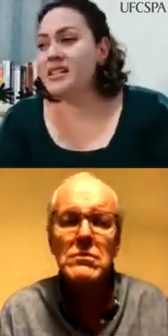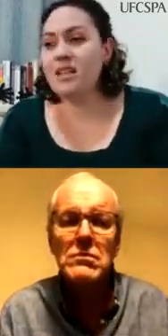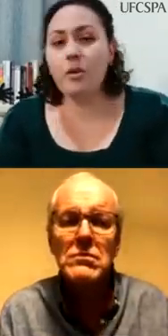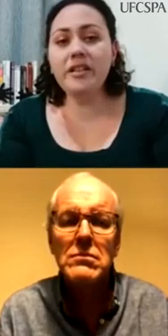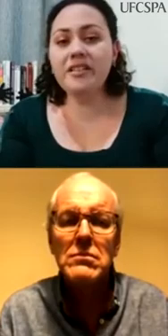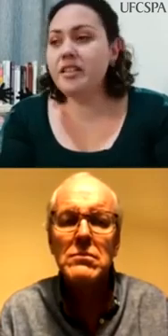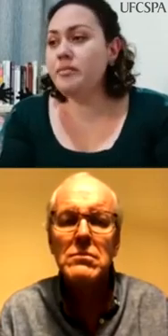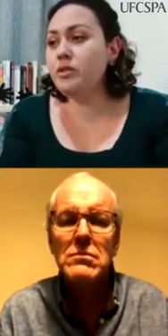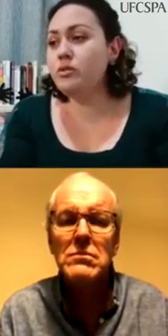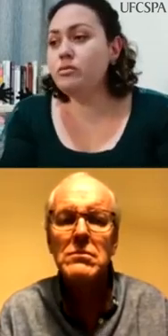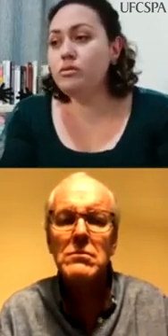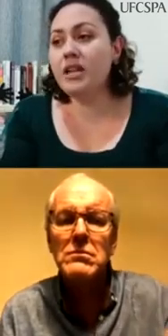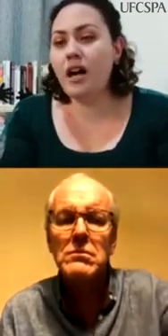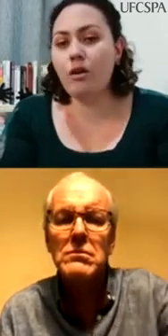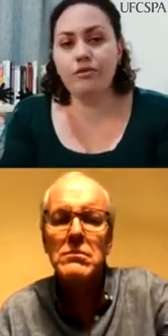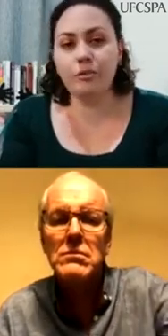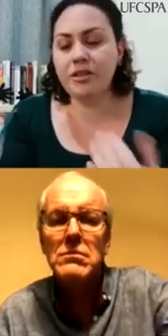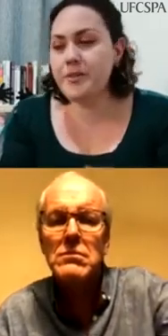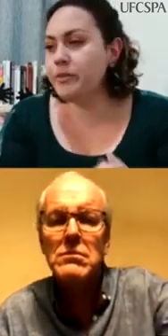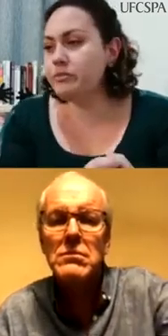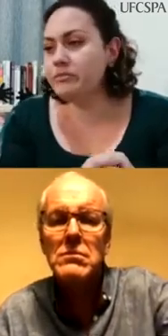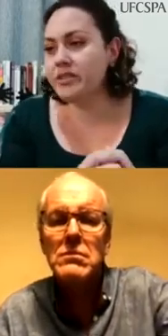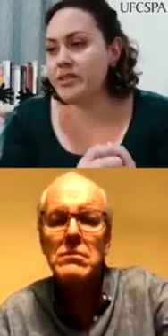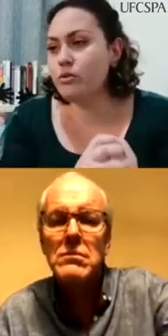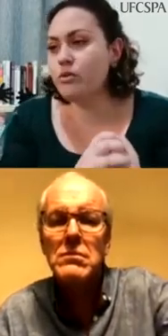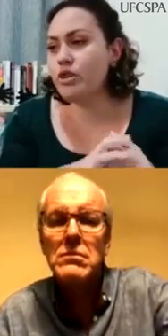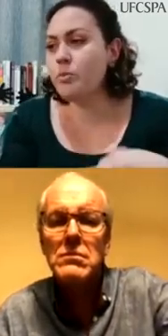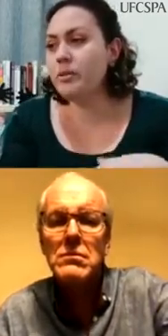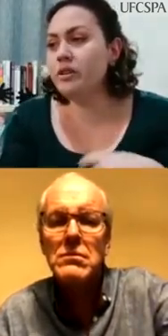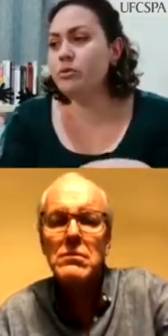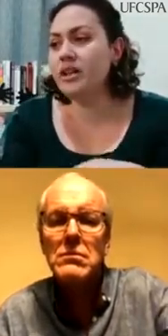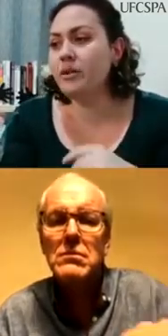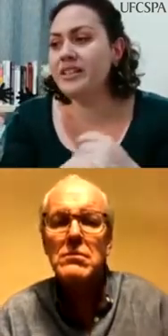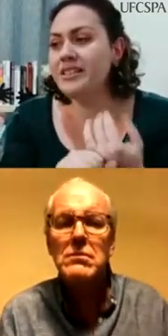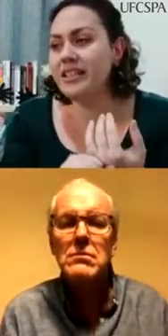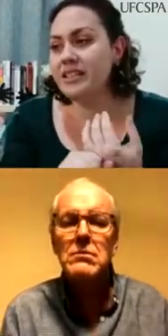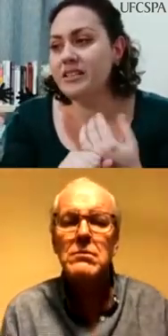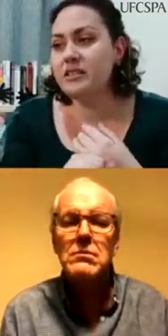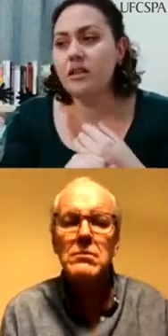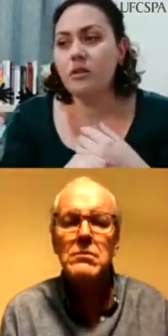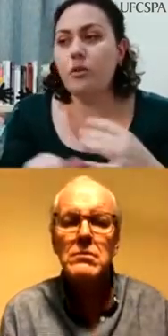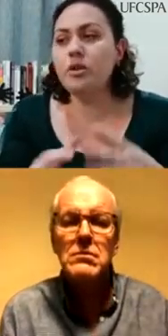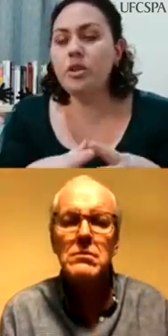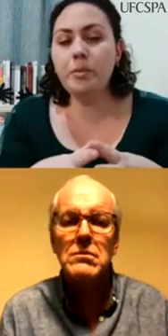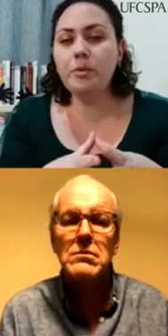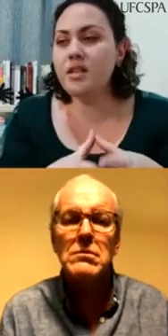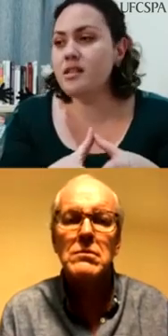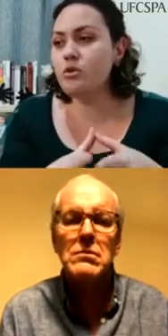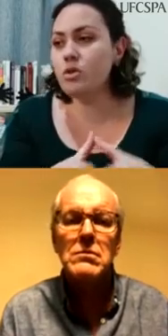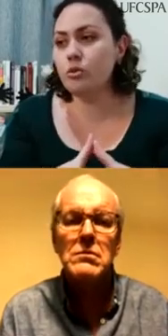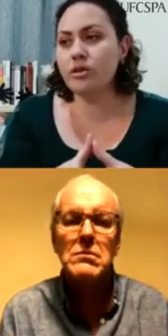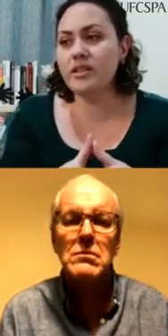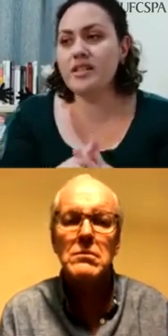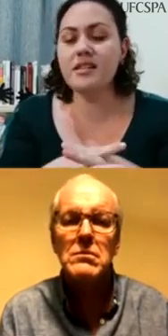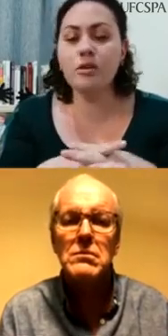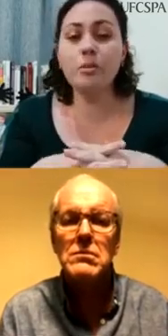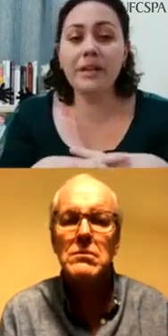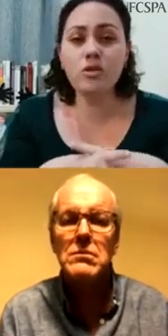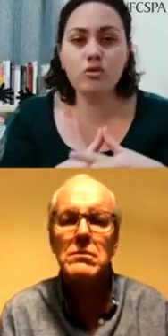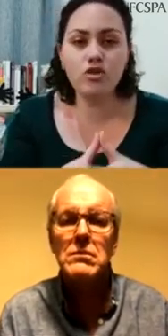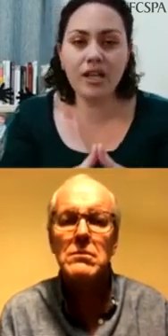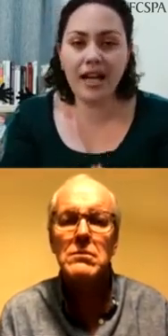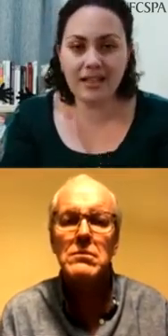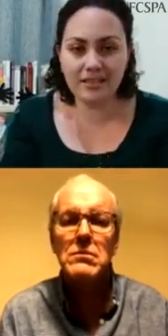Em relação ao entretenimento cultural, foi uma das perguntas. Durante o período da quarentena, o quanto a população surda está